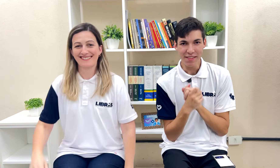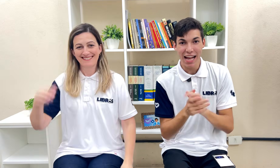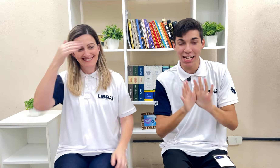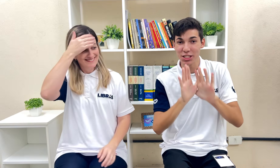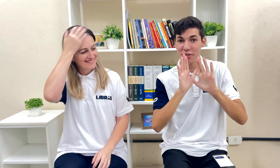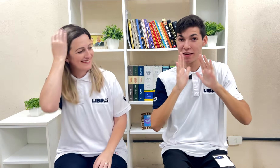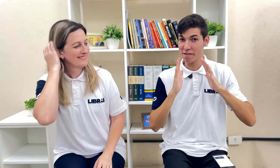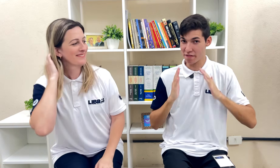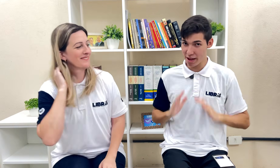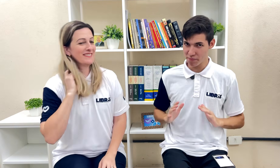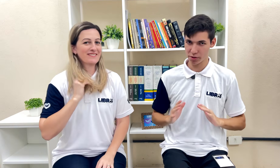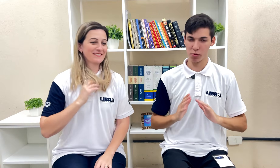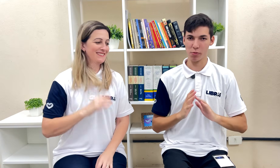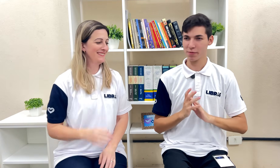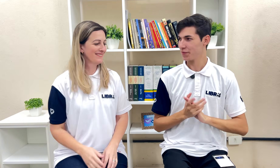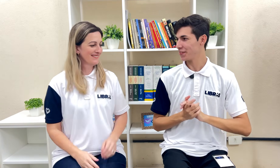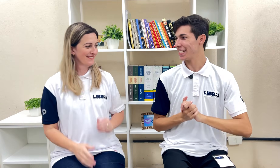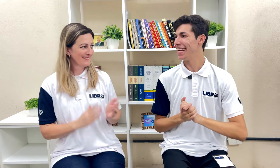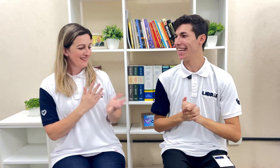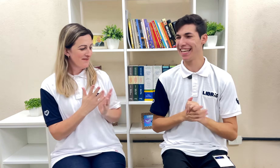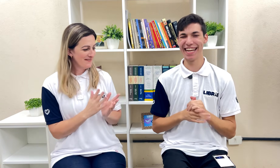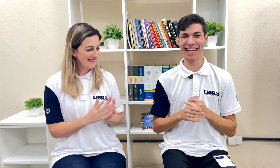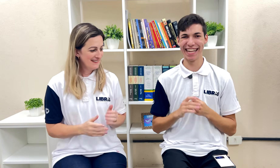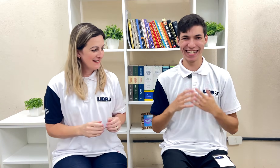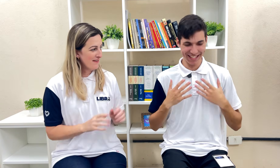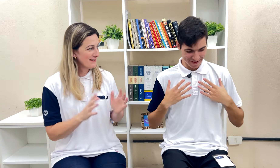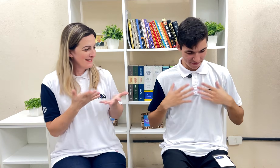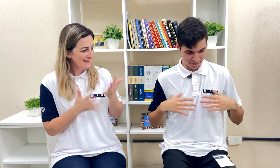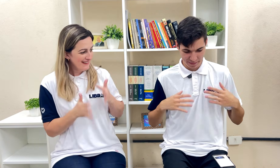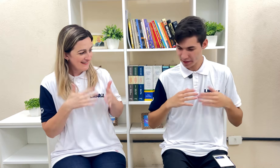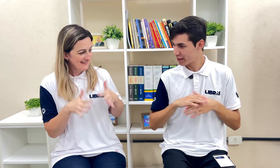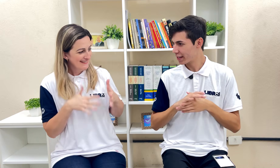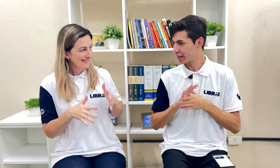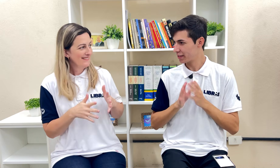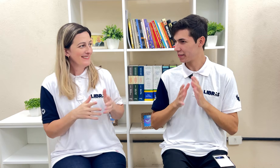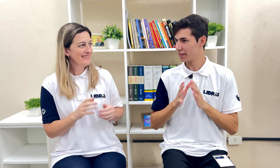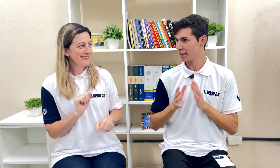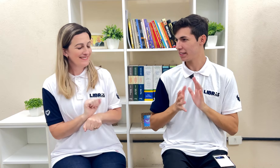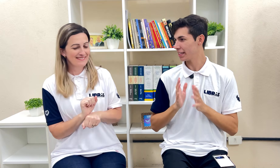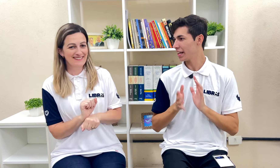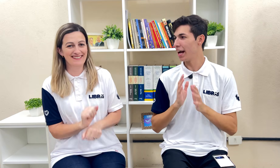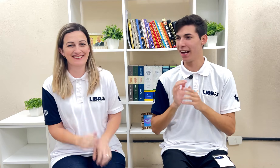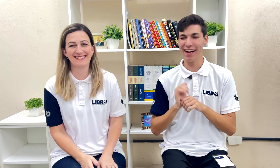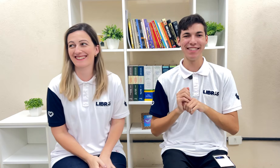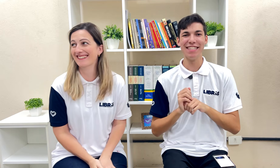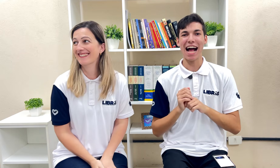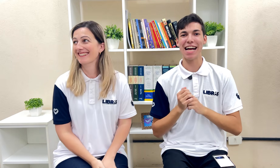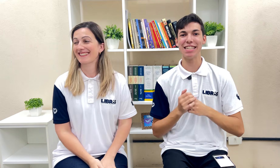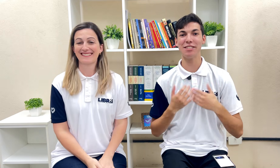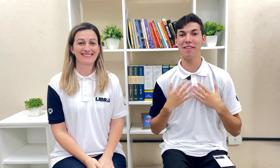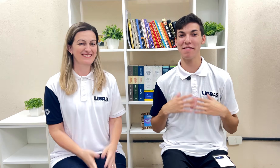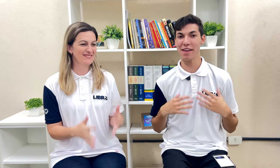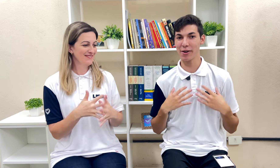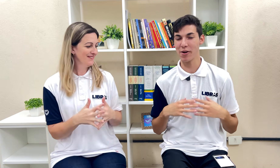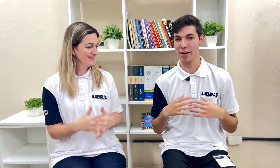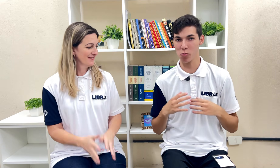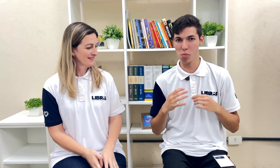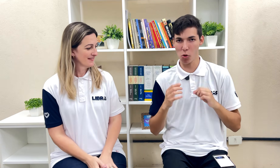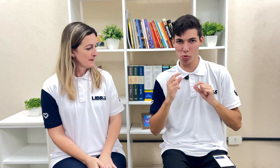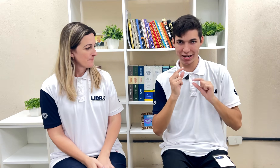A gente vai ver... que você está fazendo. A gente vai ver agora com um pouco mais